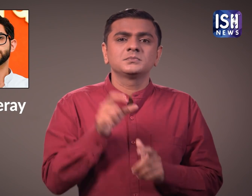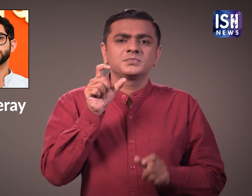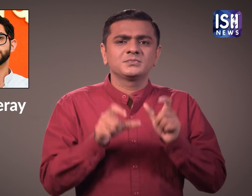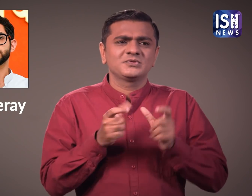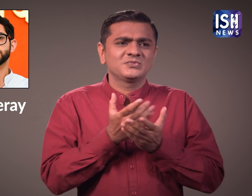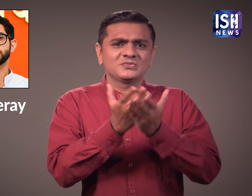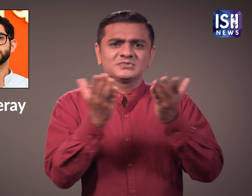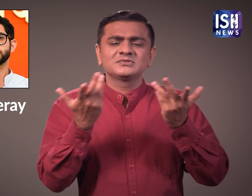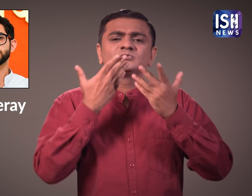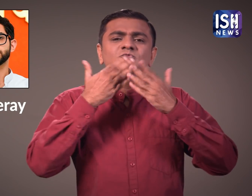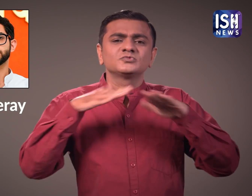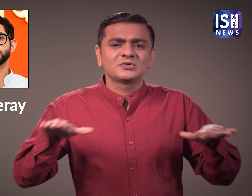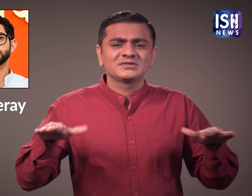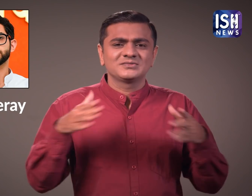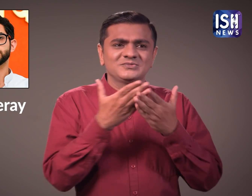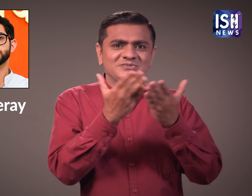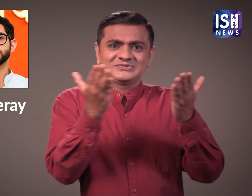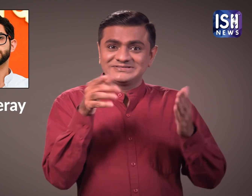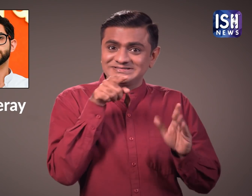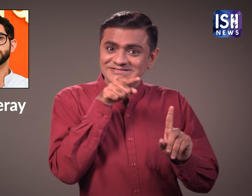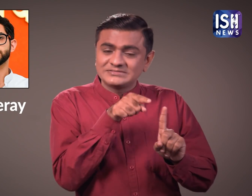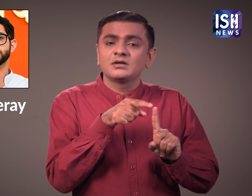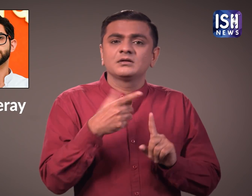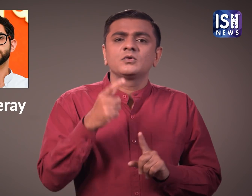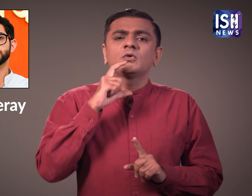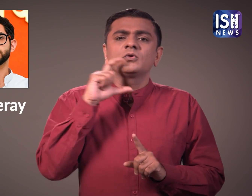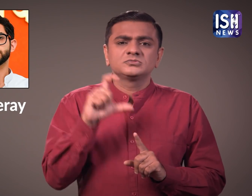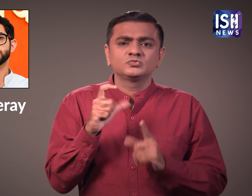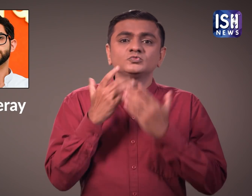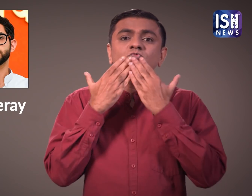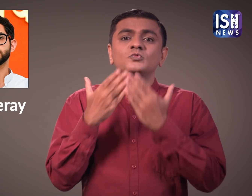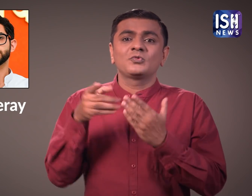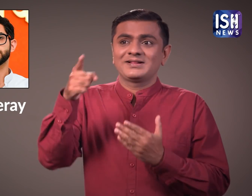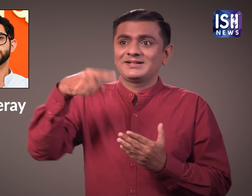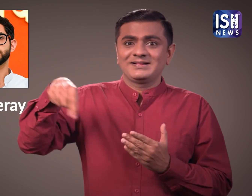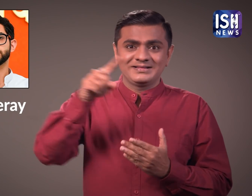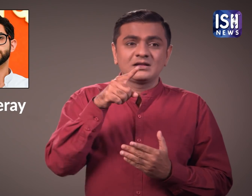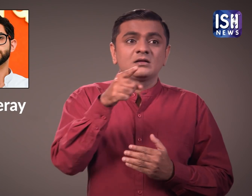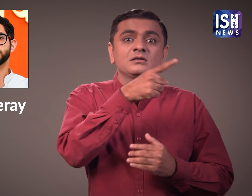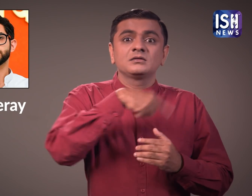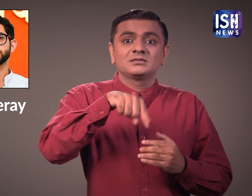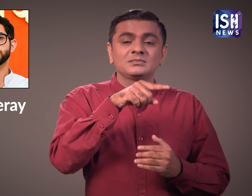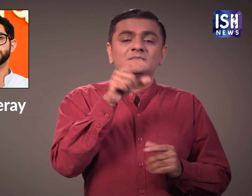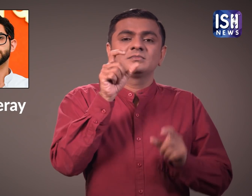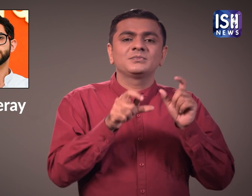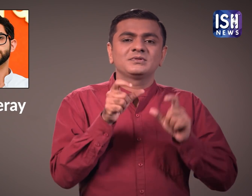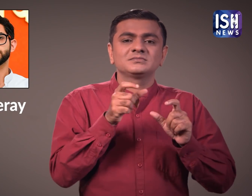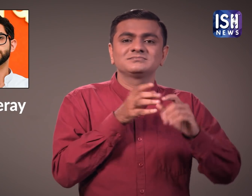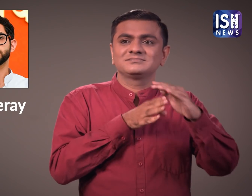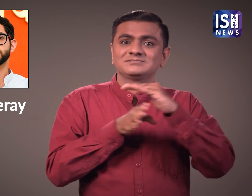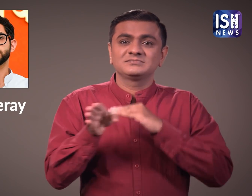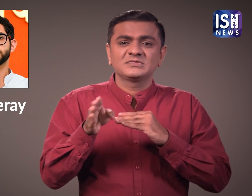हिंदू, इस्लाव आधी धर्म से समबंदित धर्मिक वस्तूओं को स्कूलों और कॉलेजों में नहीं ले जाना चाहिए।